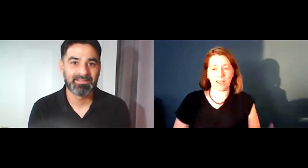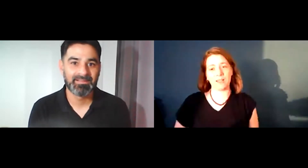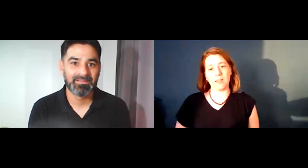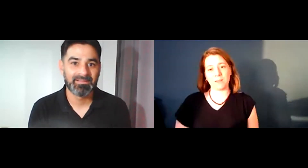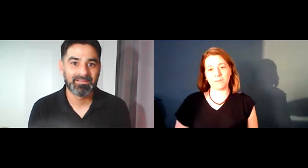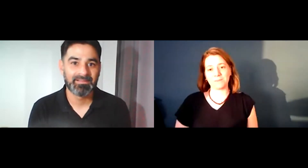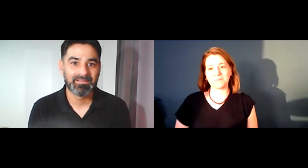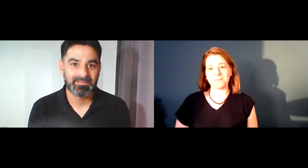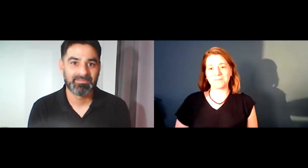agradecida.